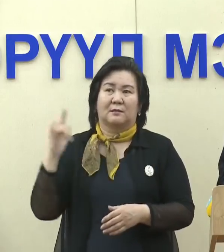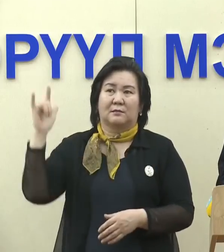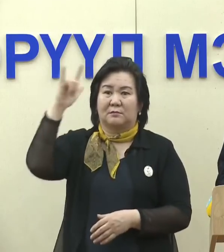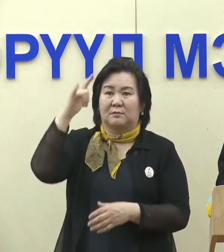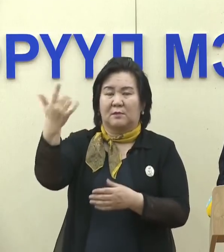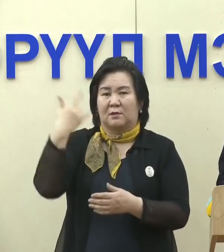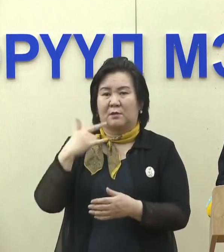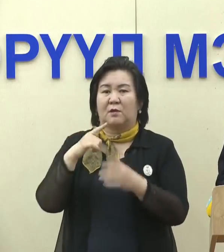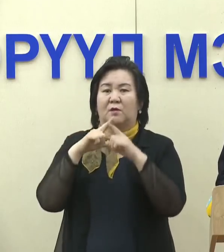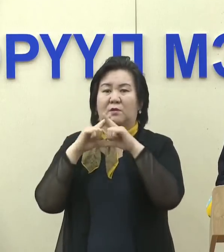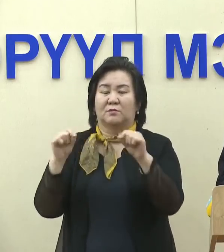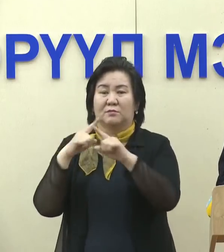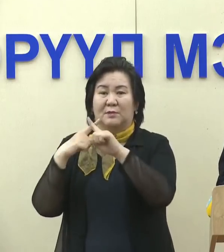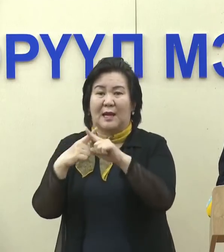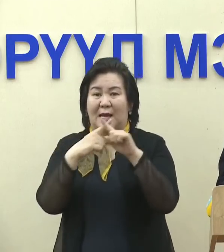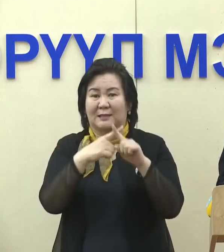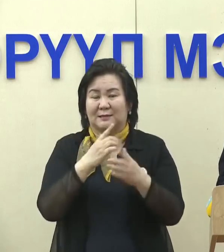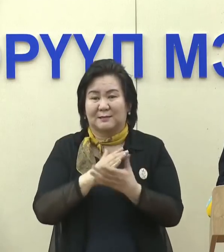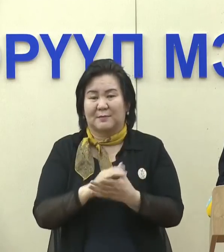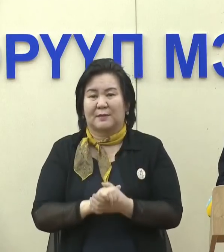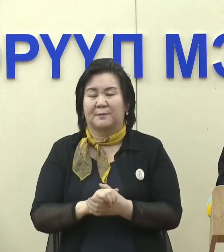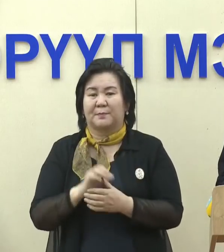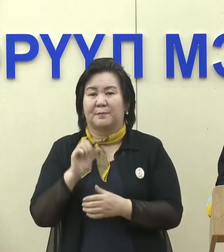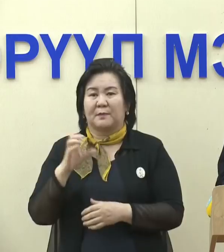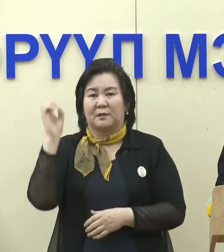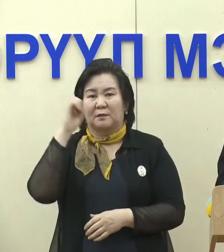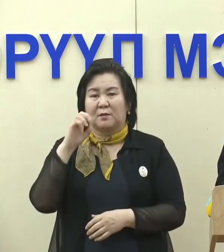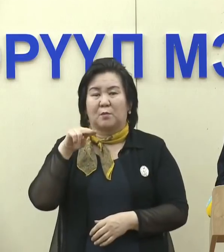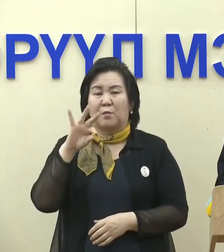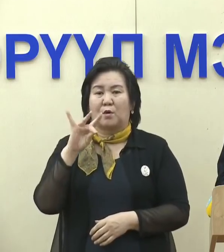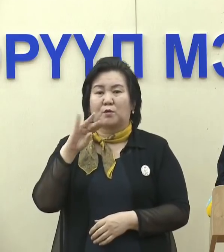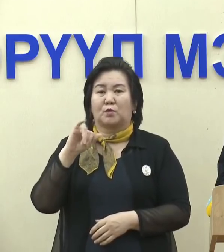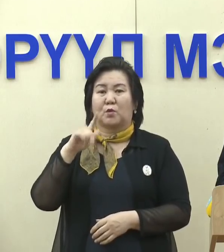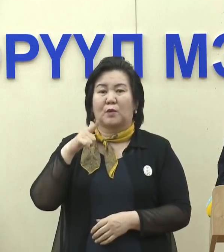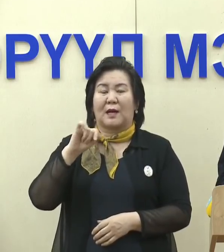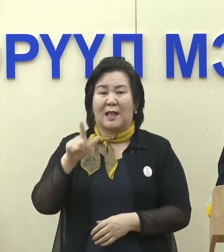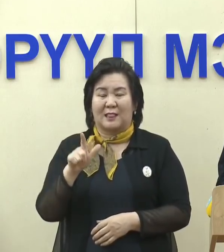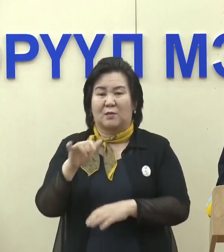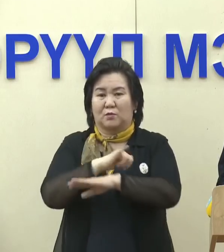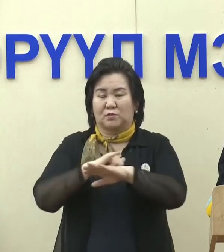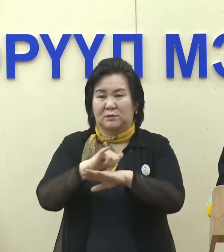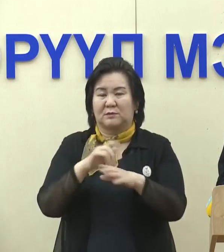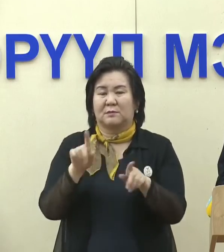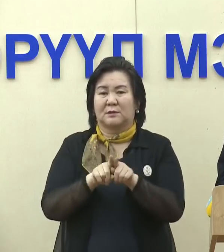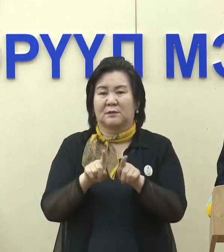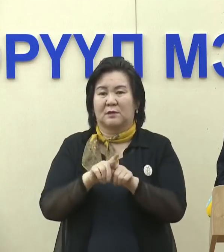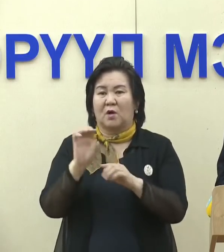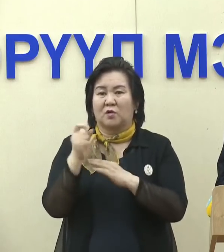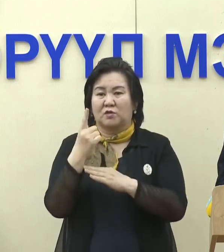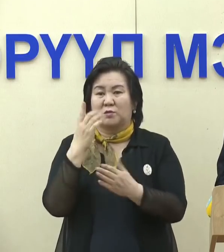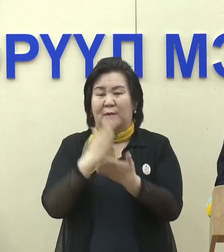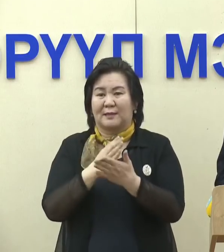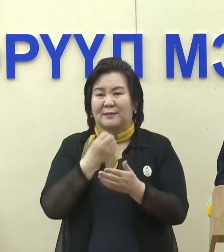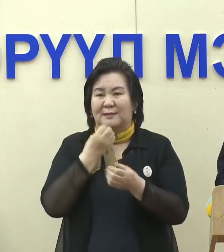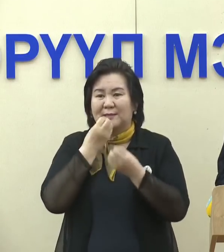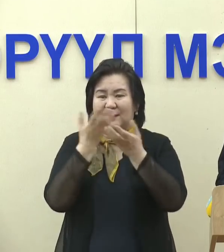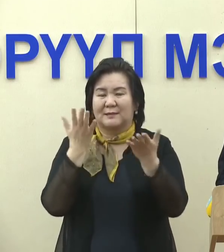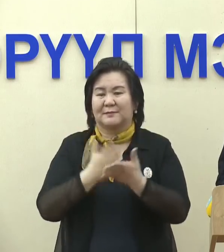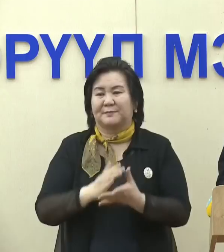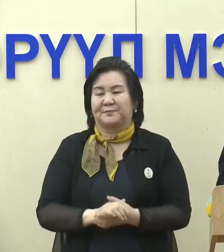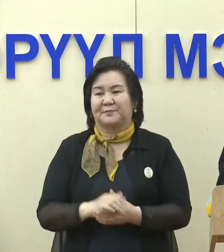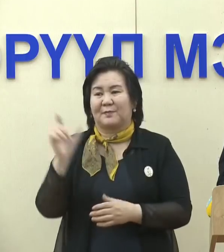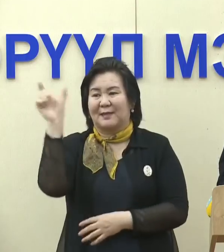байгаа. За мөн Европ төвд бол Португал улс онц байдал зарлж 20 цэрийн дэглэмийг тогтоосон байна.